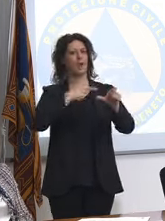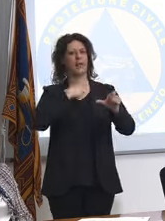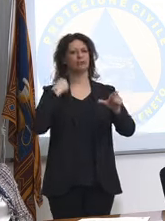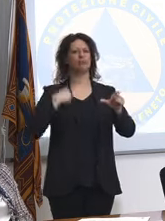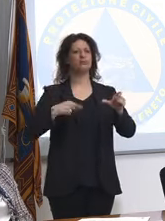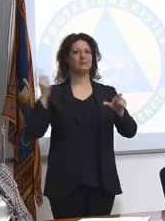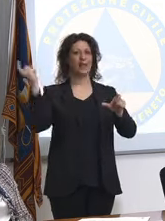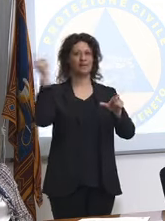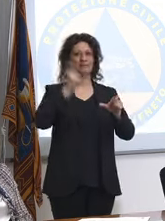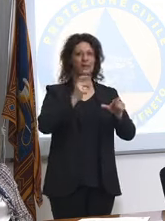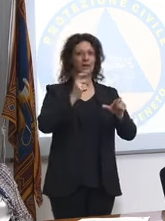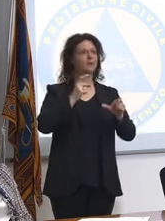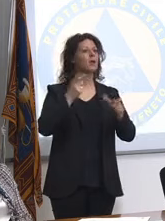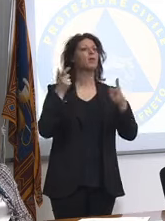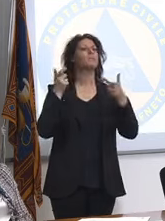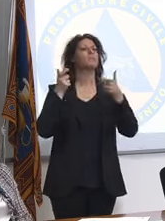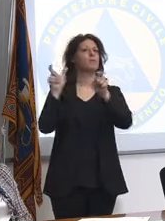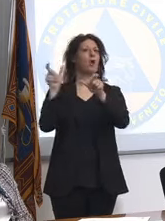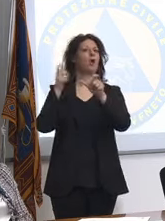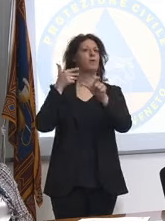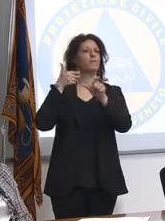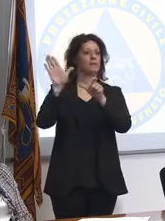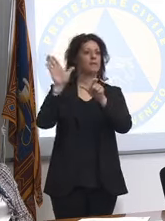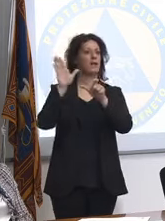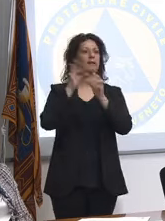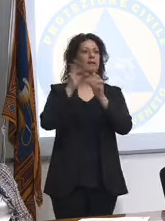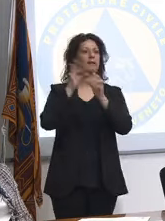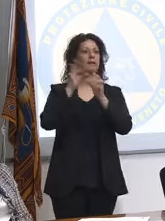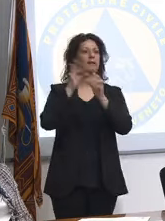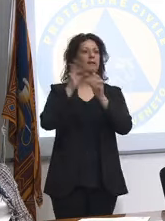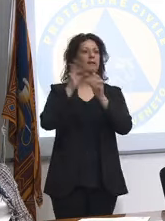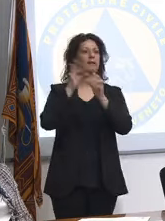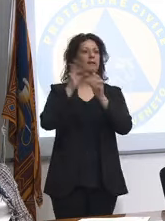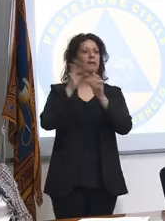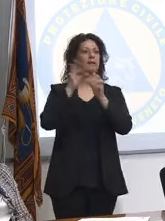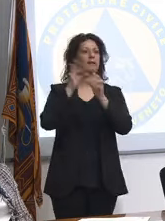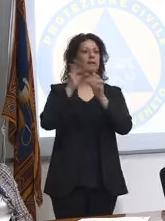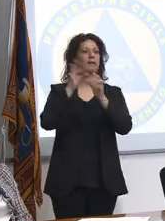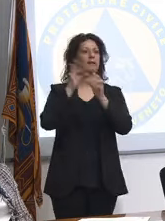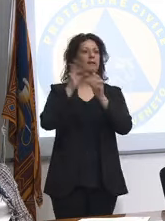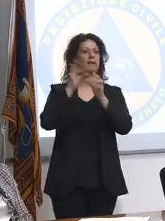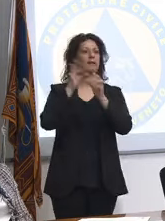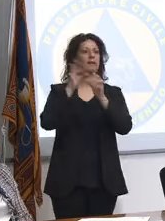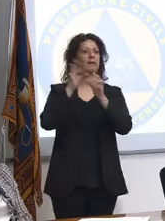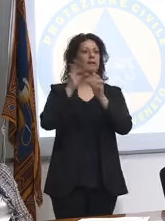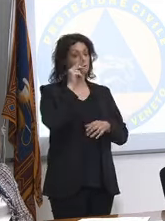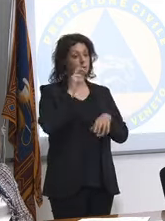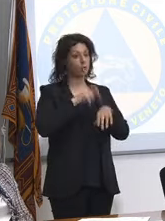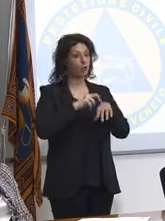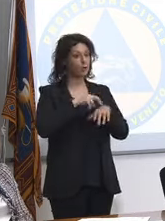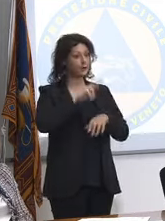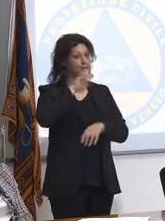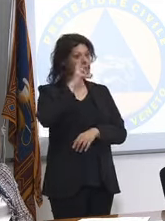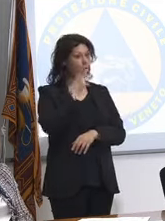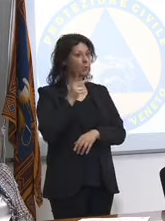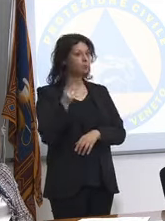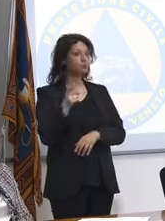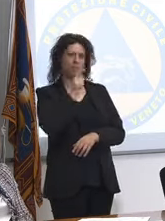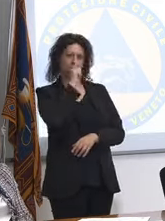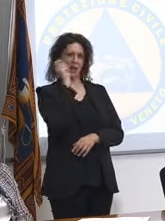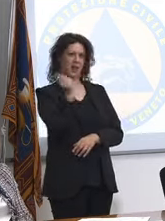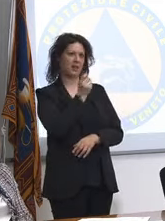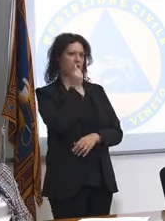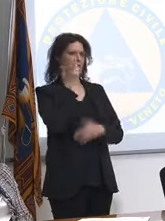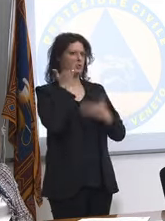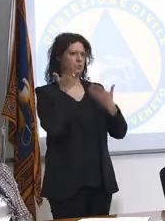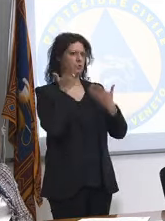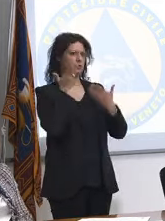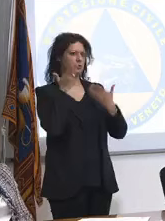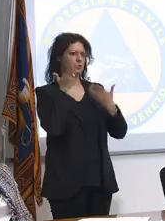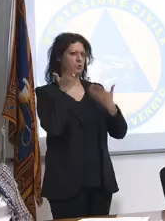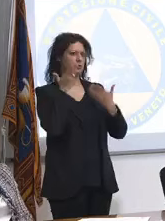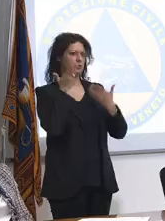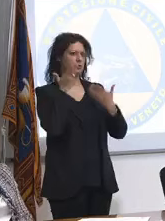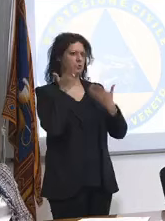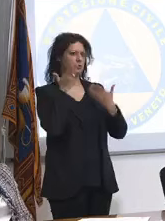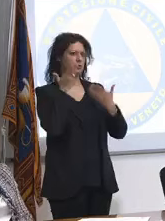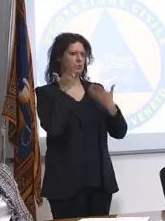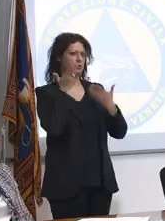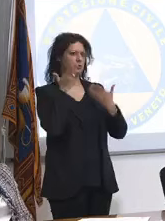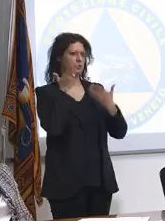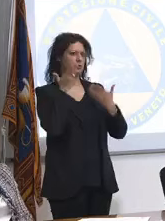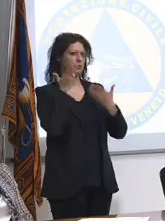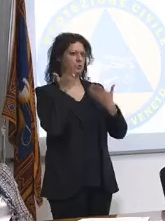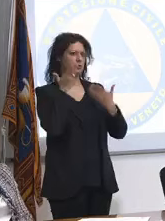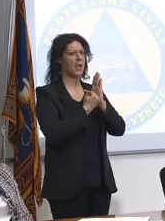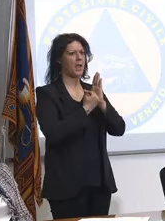Russo, è una baggianata. Vogliamo prendere in giro tutti? La domanda che faccio, Presidente, è: pare che ci sia quindi uno